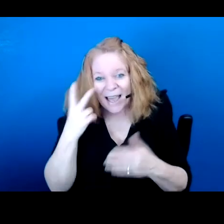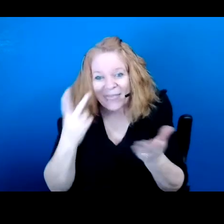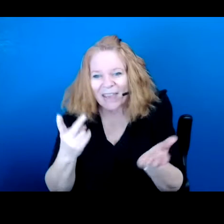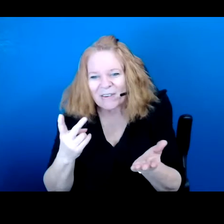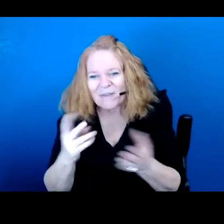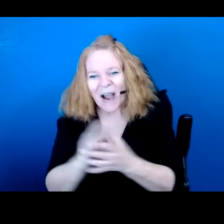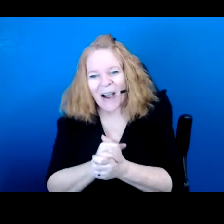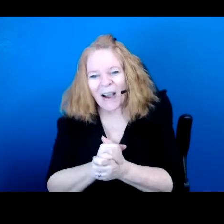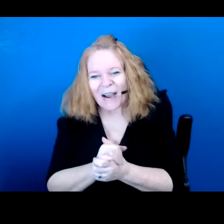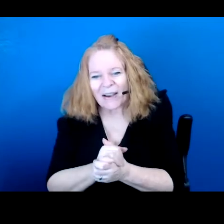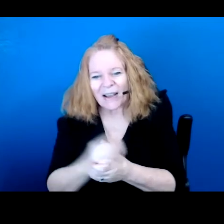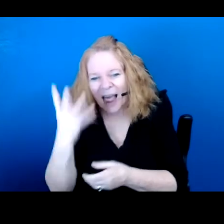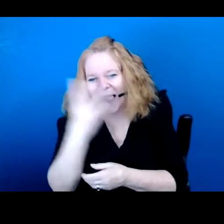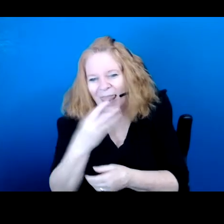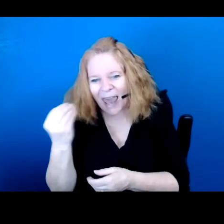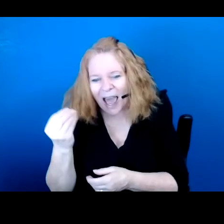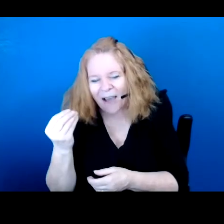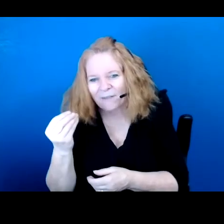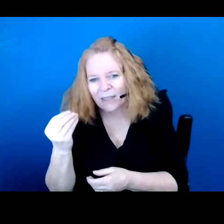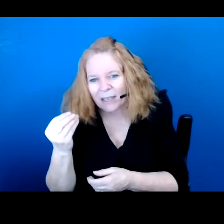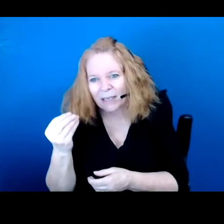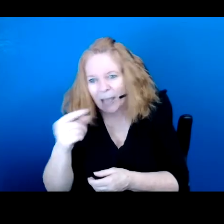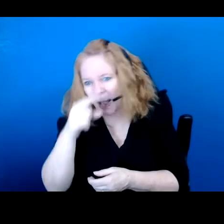para marvin